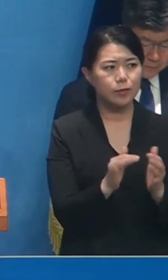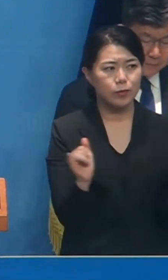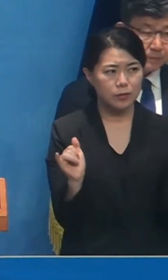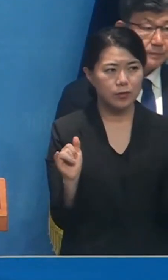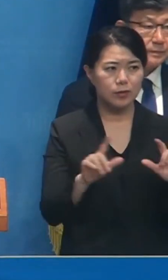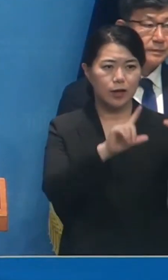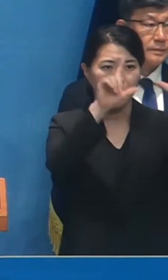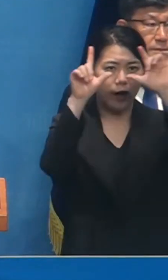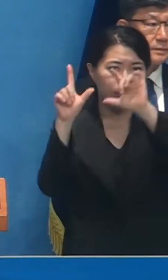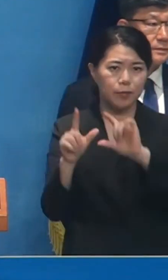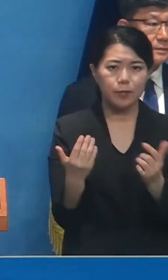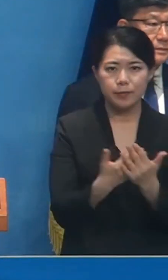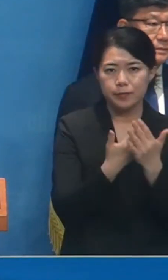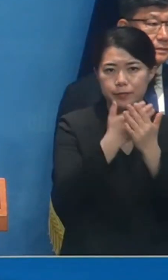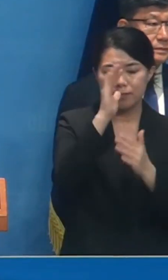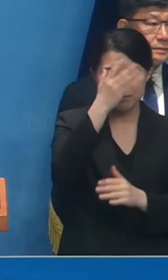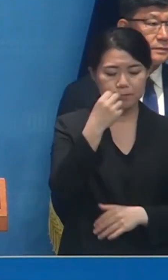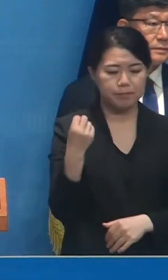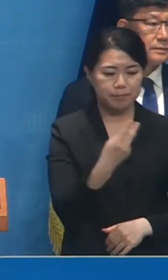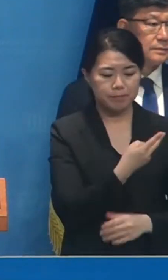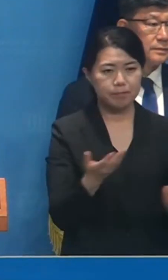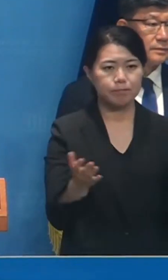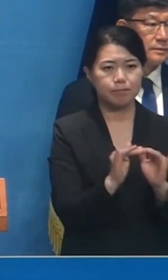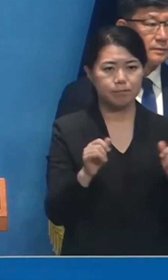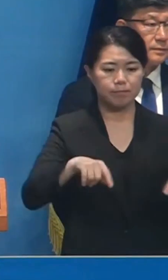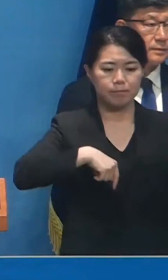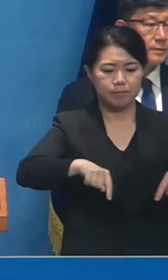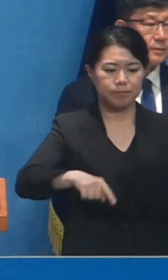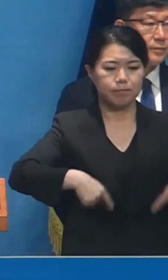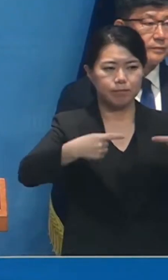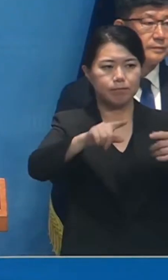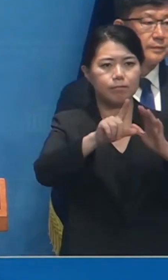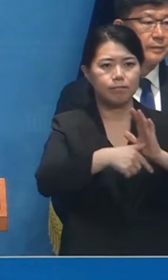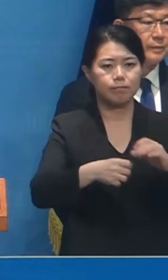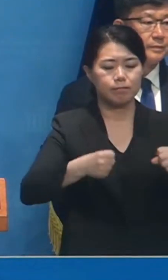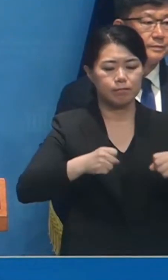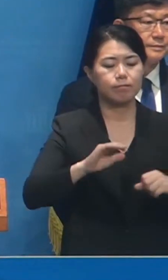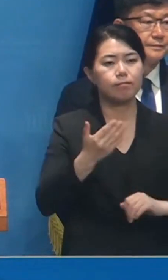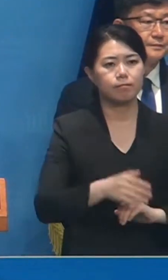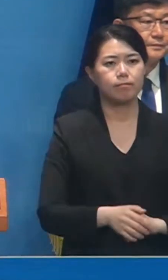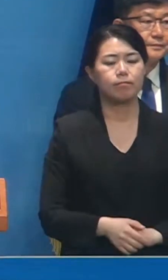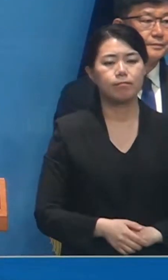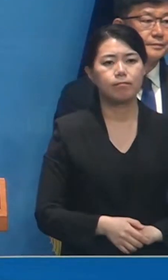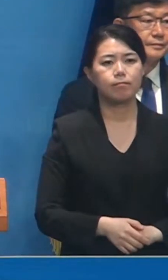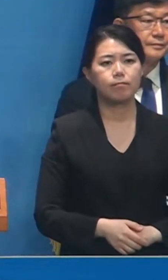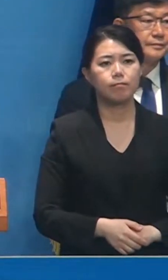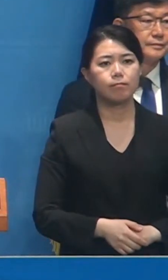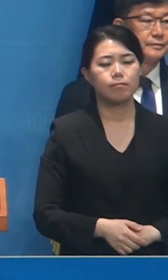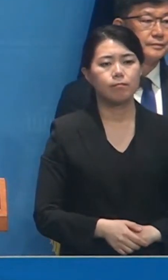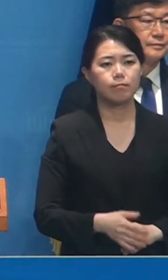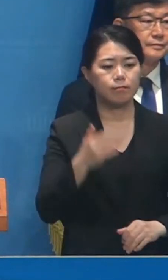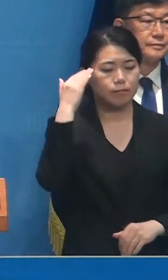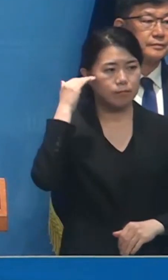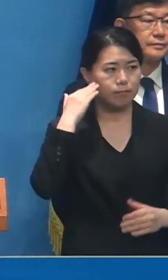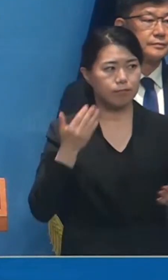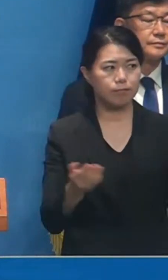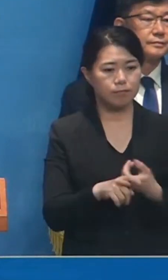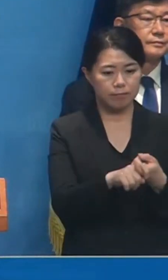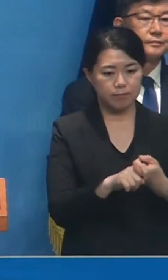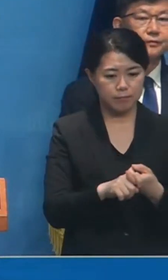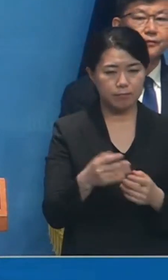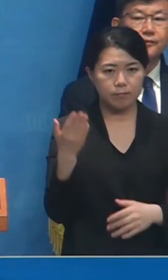노동자의 삶의 질을 높이고 나아가 노동자 정치 참여에 큰 동력이 된다고 생각합니다. 한국노총은 지난